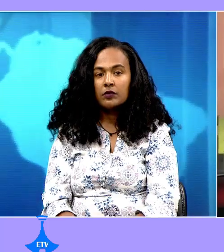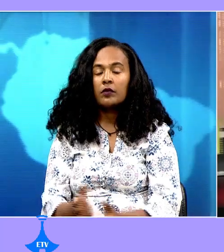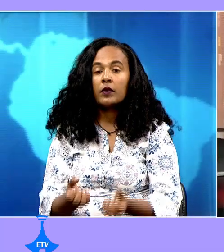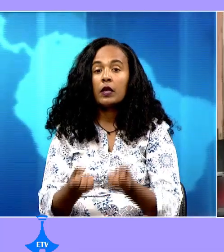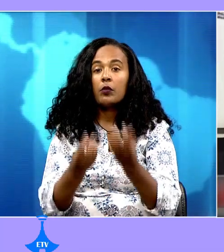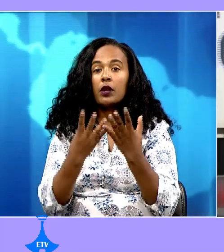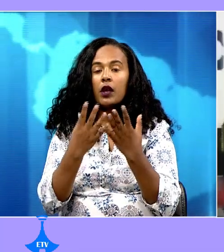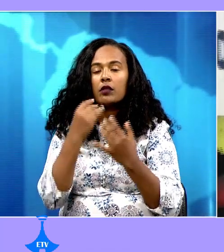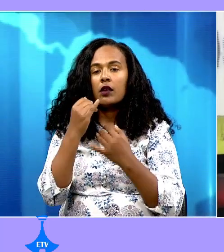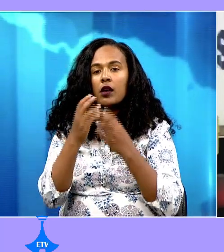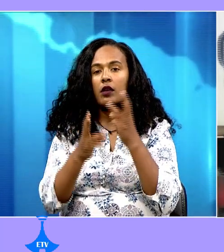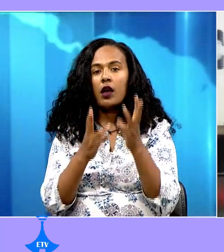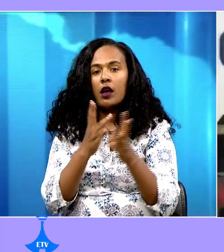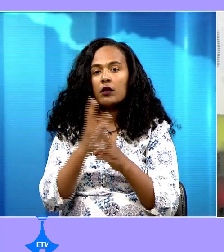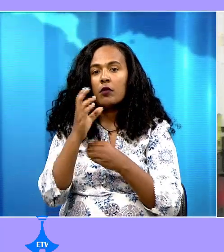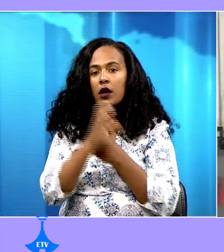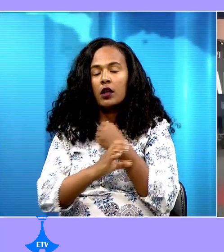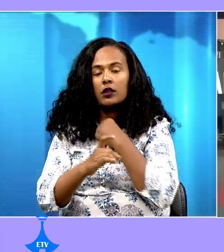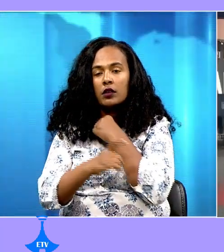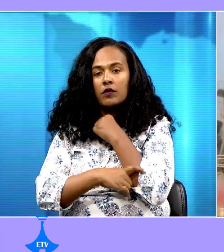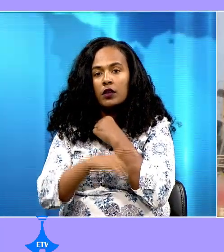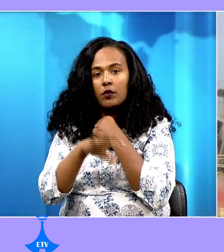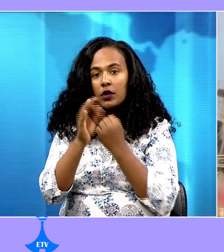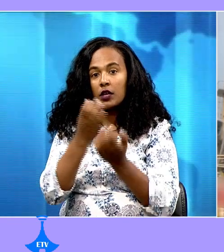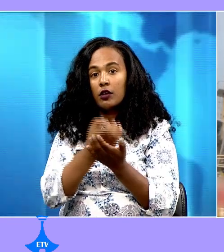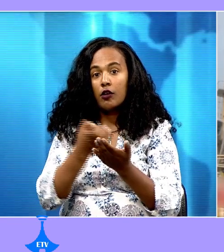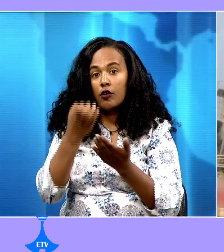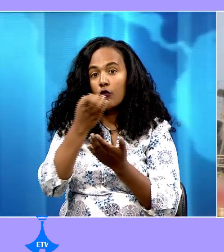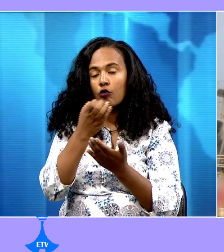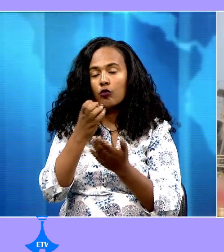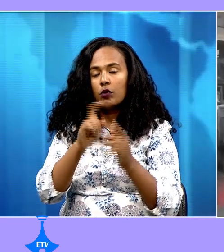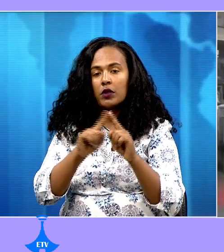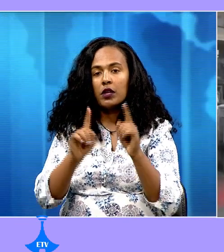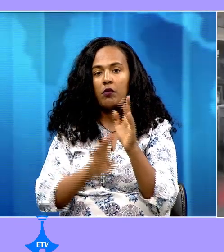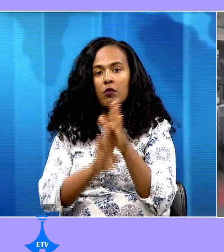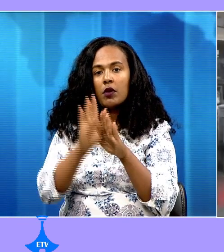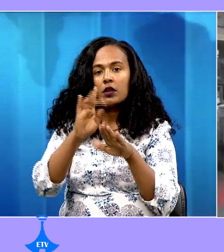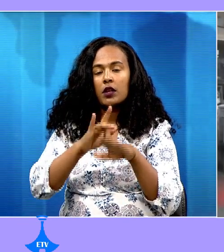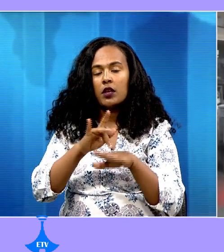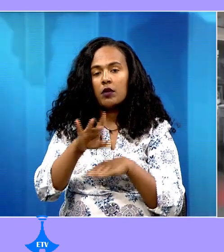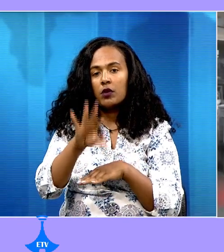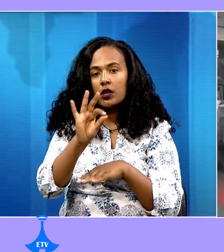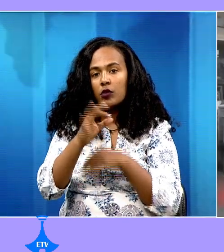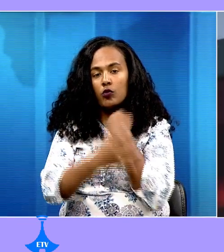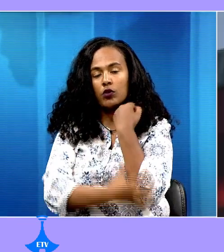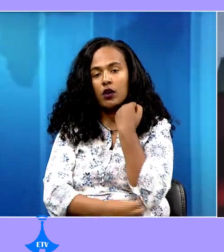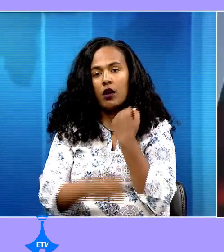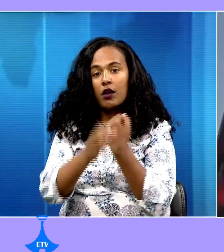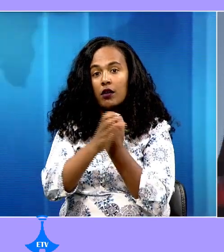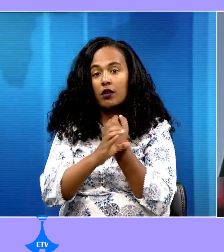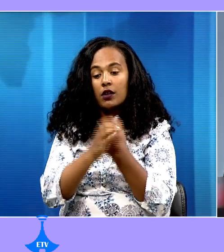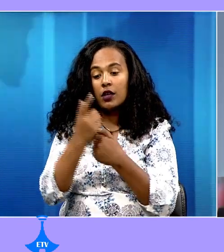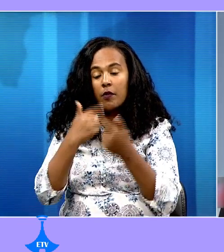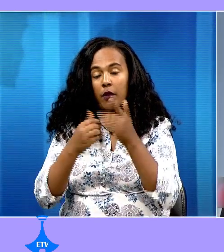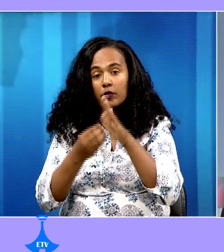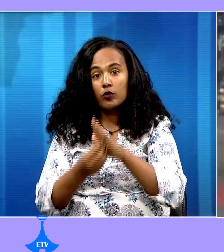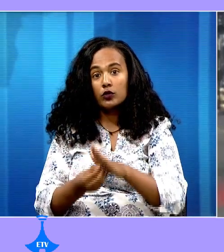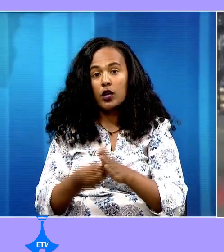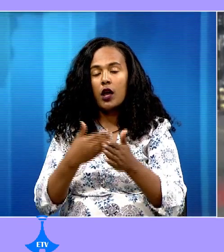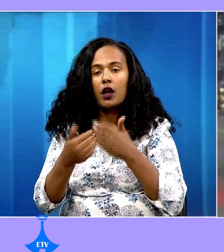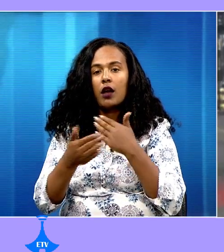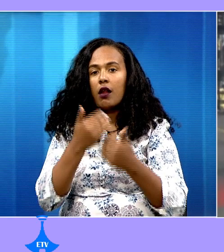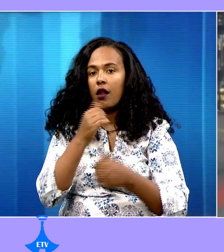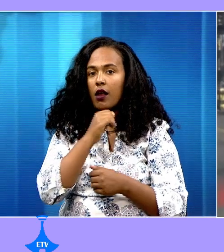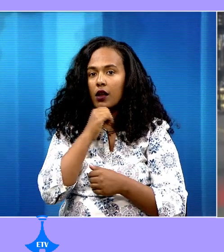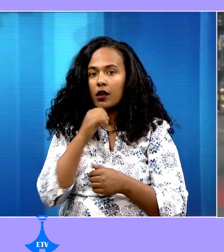በርካታ የዓለም ሀገራትን እየፈተነ የሚገኘው የመጣኔ ሀብት ቀውስ በተለይም በማደግ ላይ የሚገኙ እንዲሁም ደሃ ሀገራት ላይ የሚያሳርፈው ጫና ቀላል የሚባል